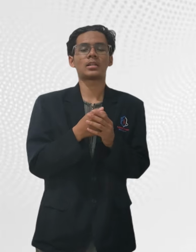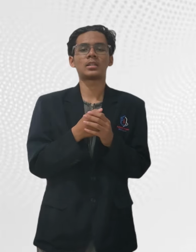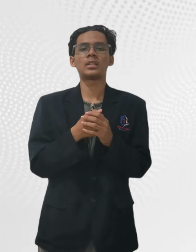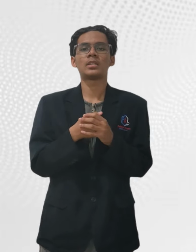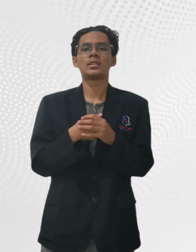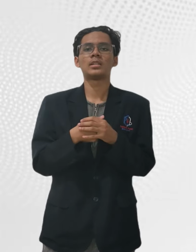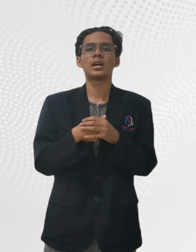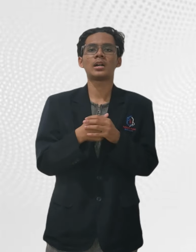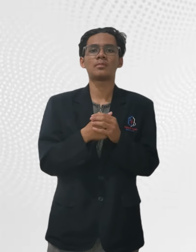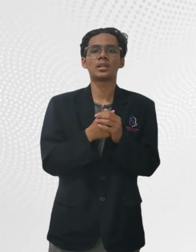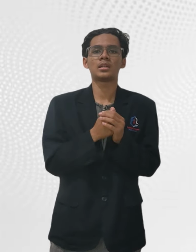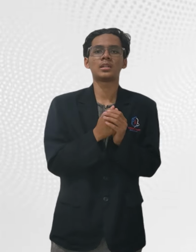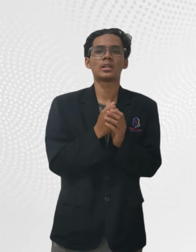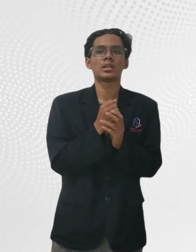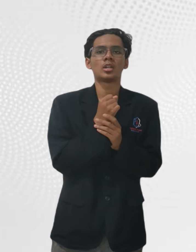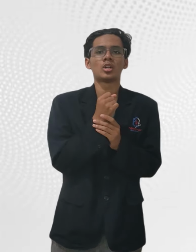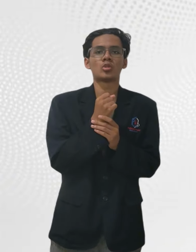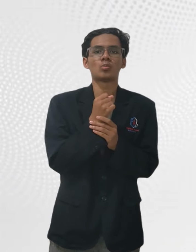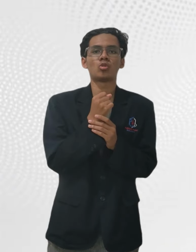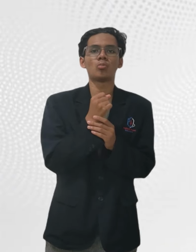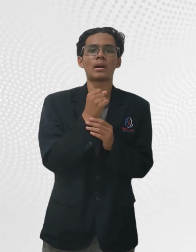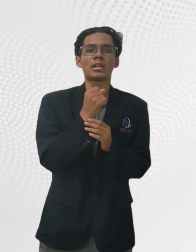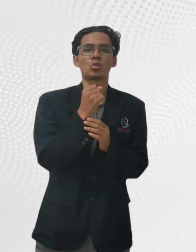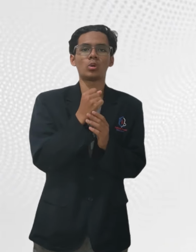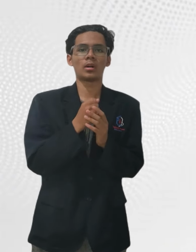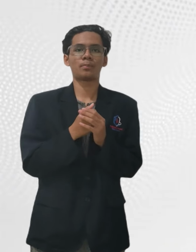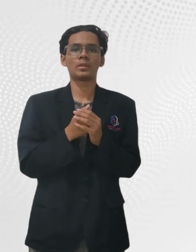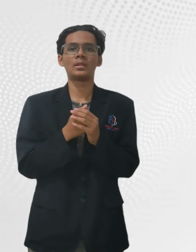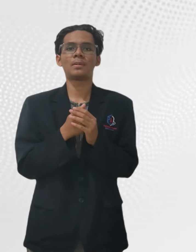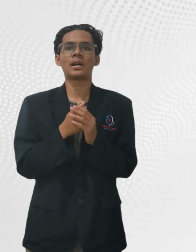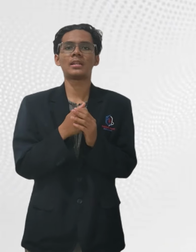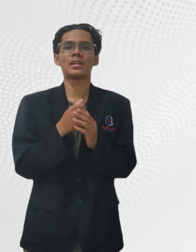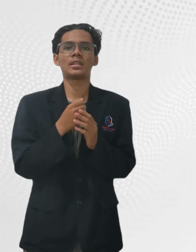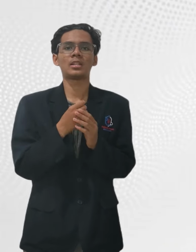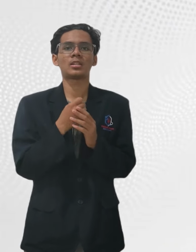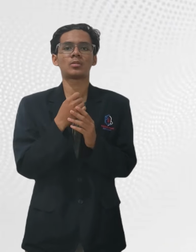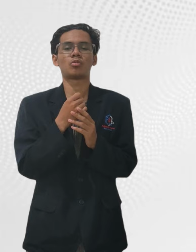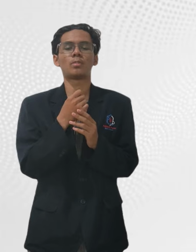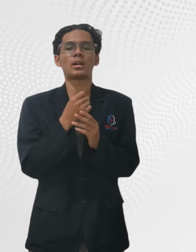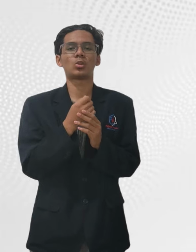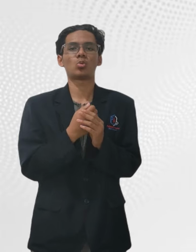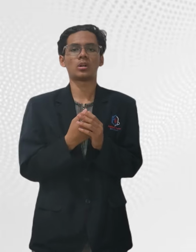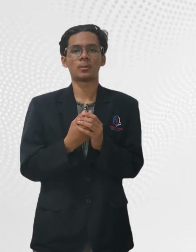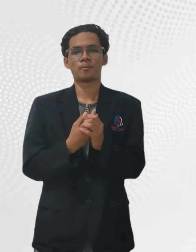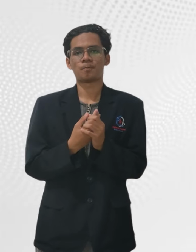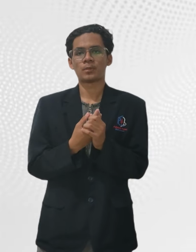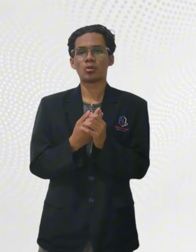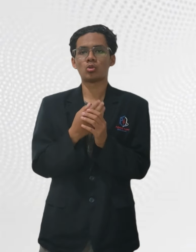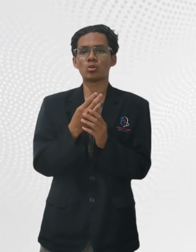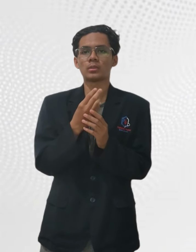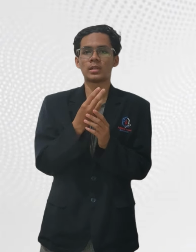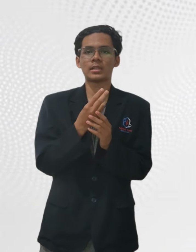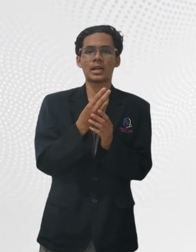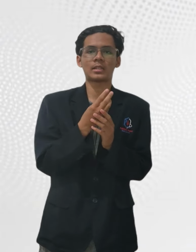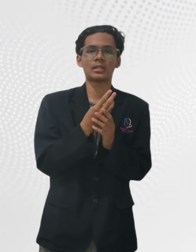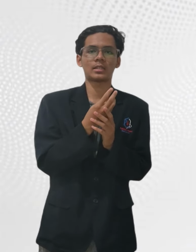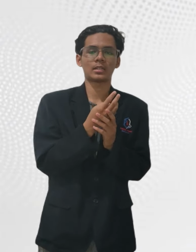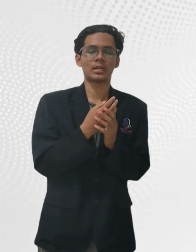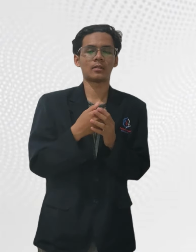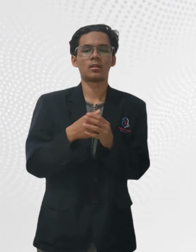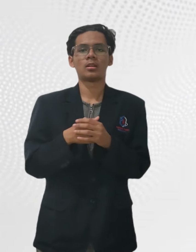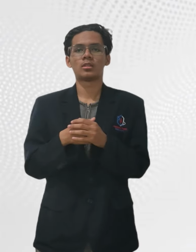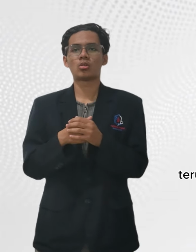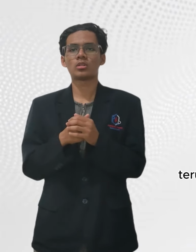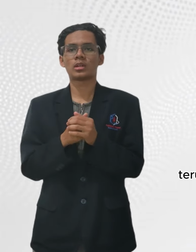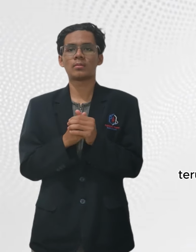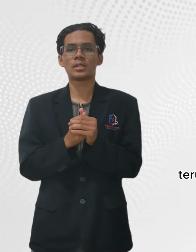merah, berarti dia akan menjadi 10 pangkat 2. Jadi pengalihnya adalah 10 pangkat 2 untuk nilai tahanan yang